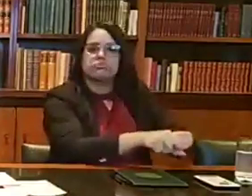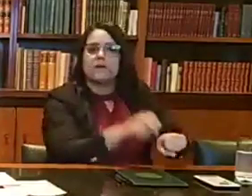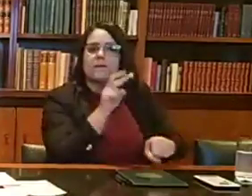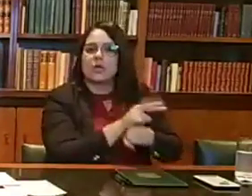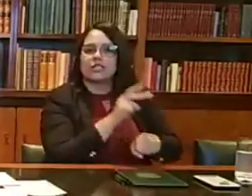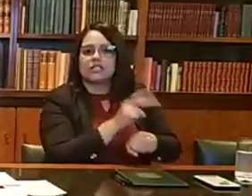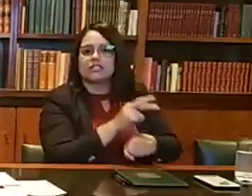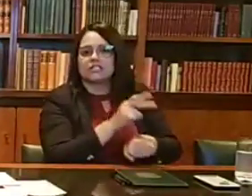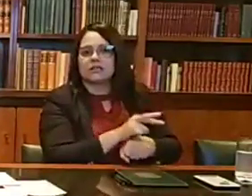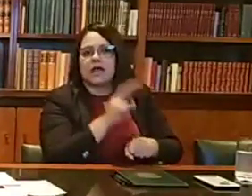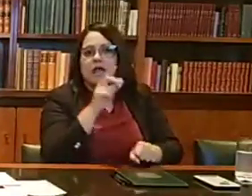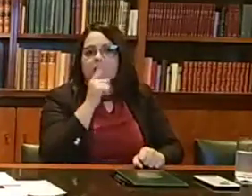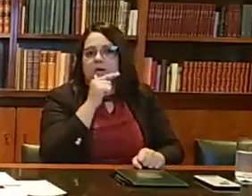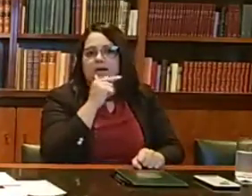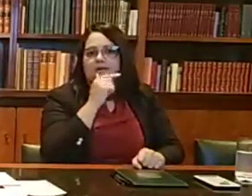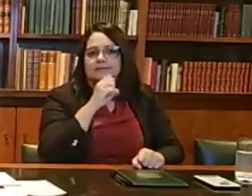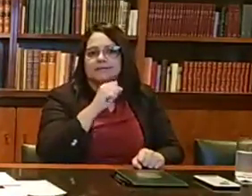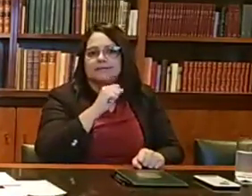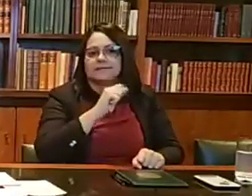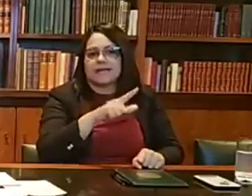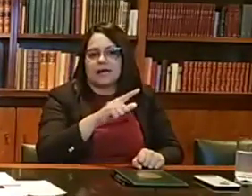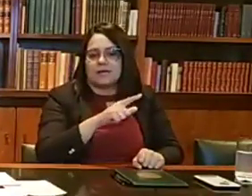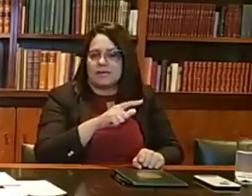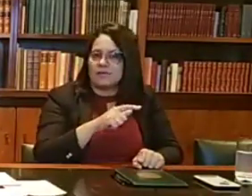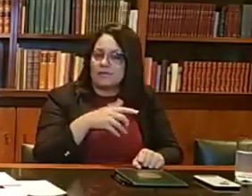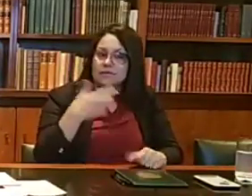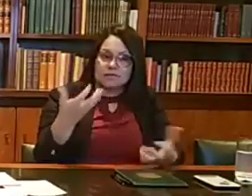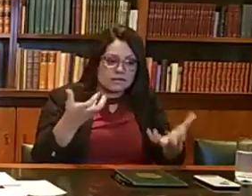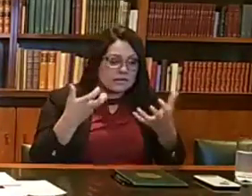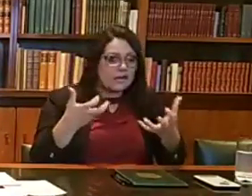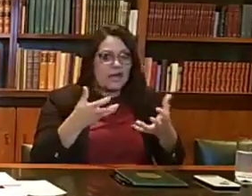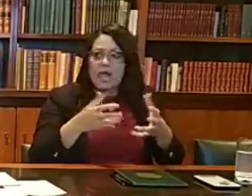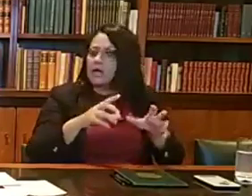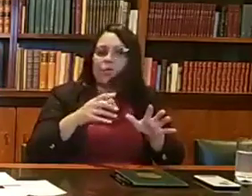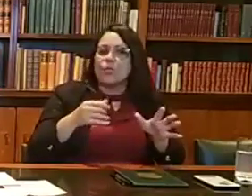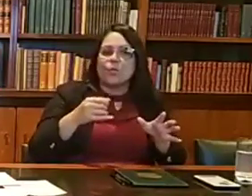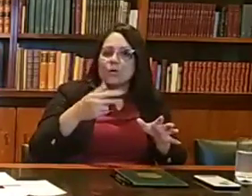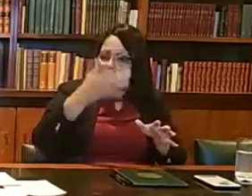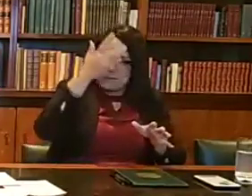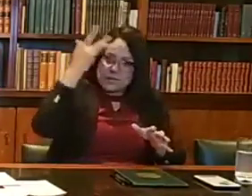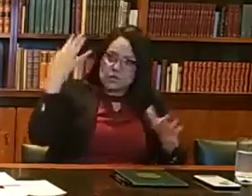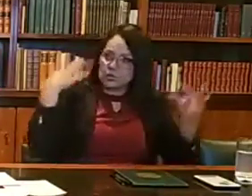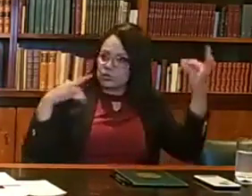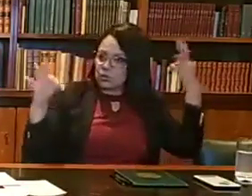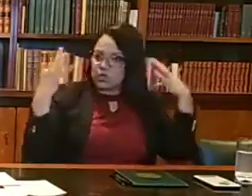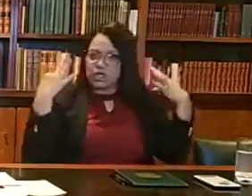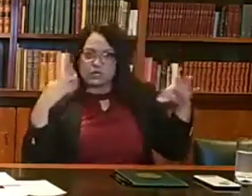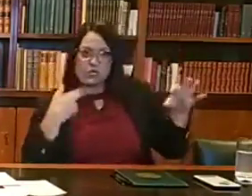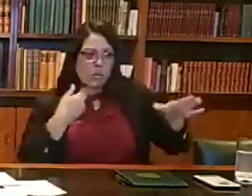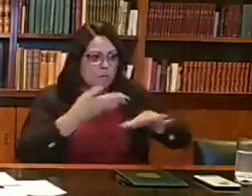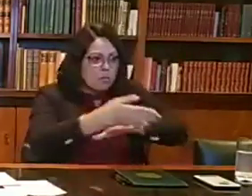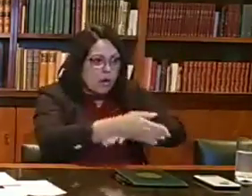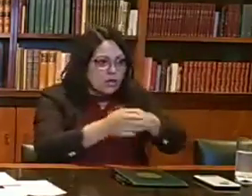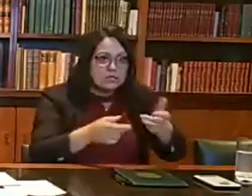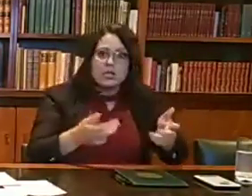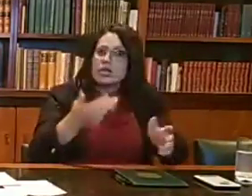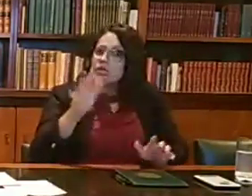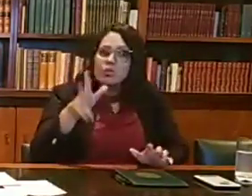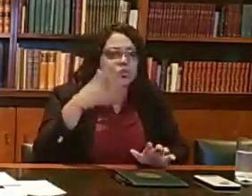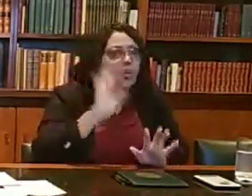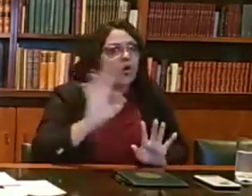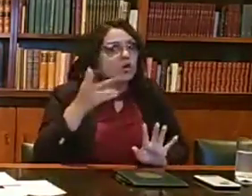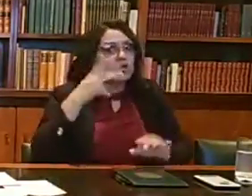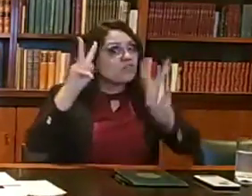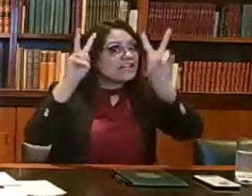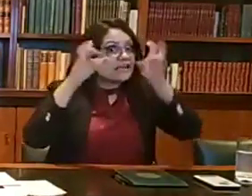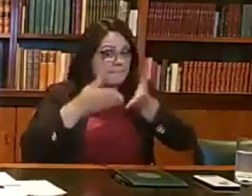de água salgada. Eles querem proteger água salgada e impedir o turista de fazer a sua pesca esportiva. Pessoal, nós não estamos falando de barcos